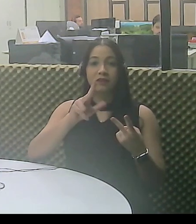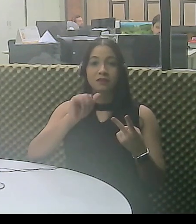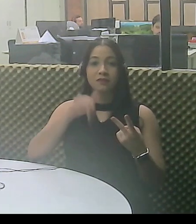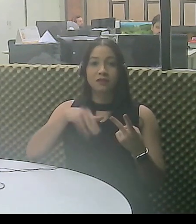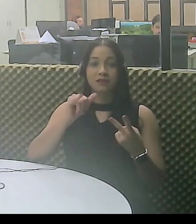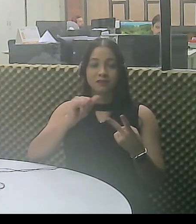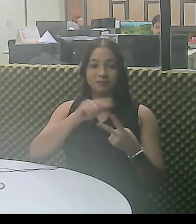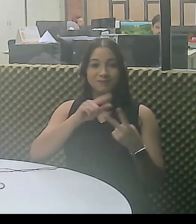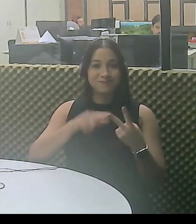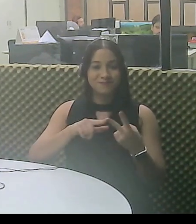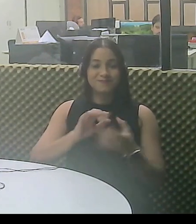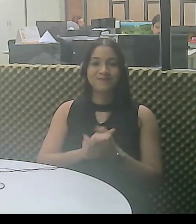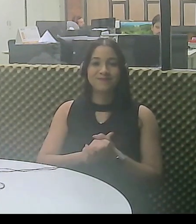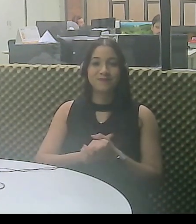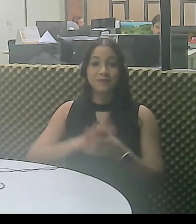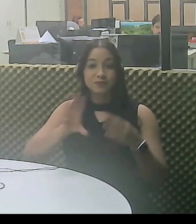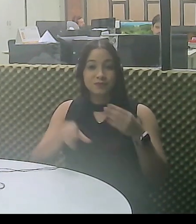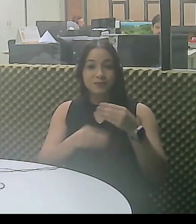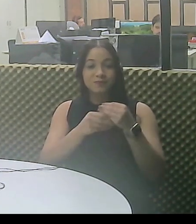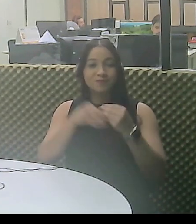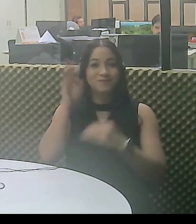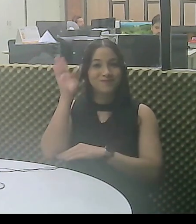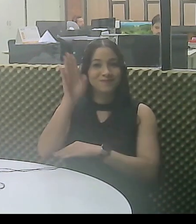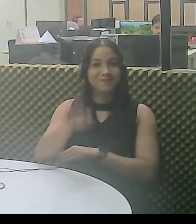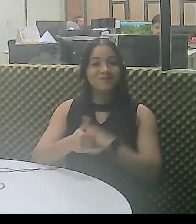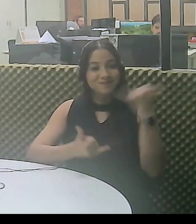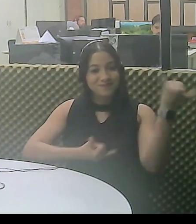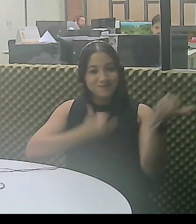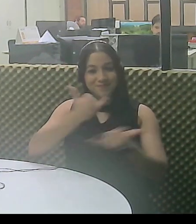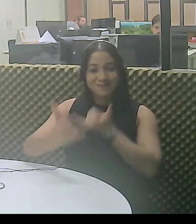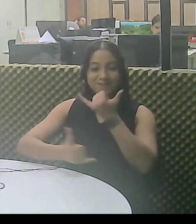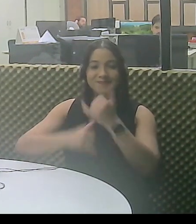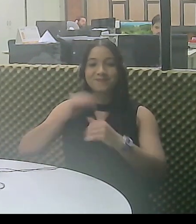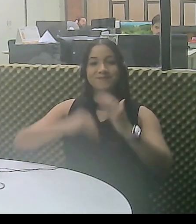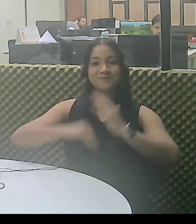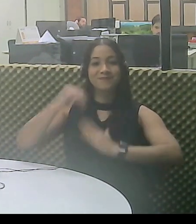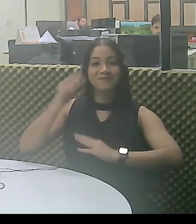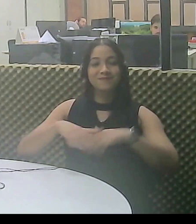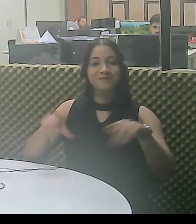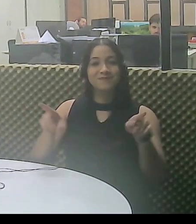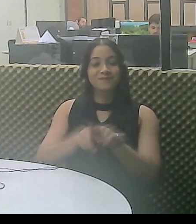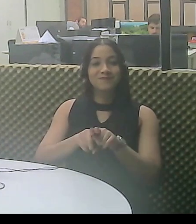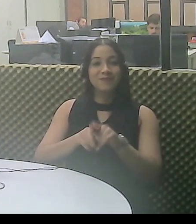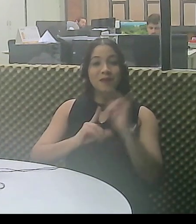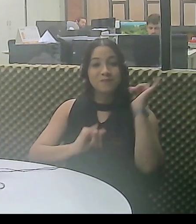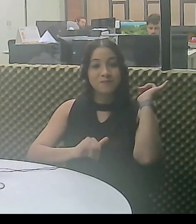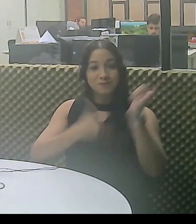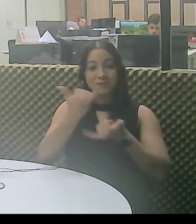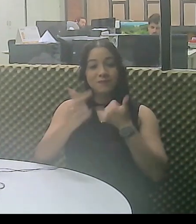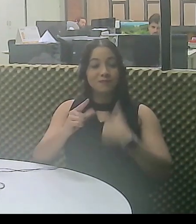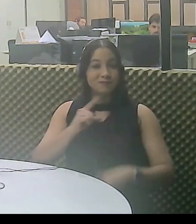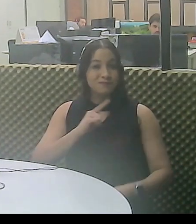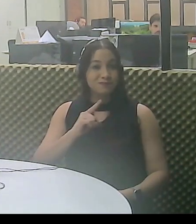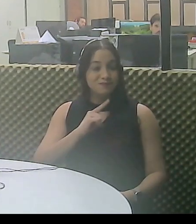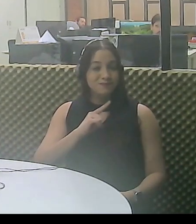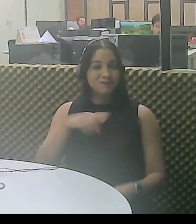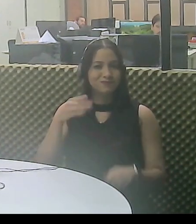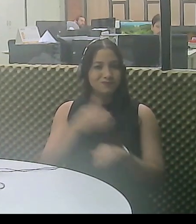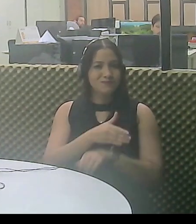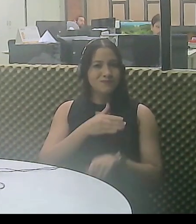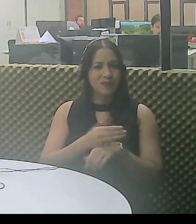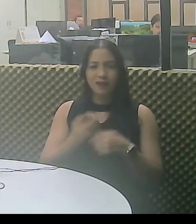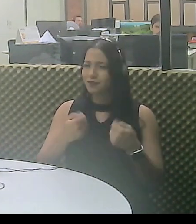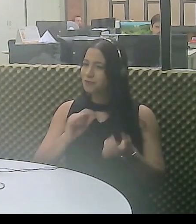pavarini para complementar a tarde de diversão as profissionais também irão promover brincadeiras para participar